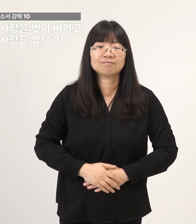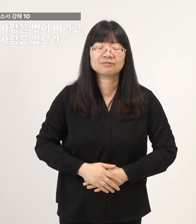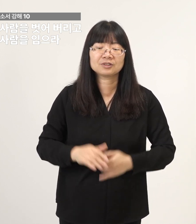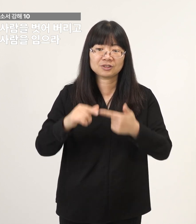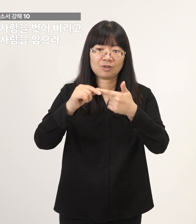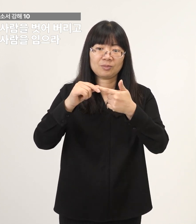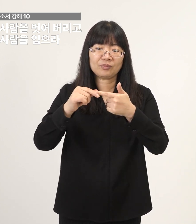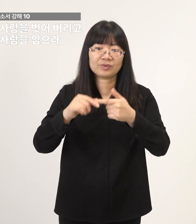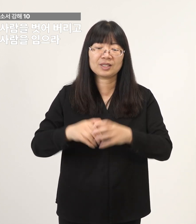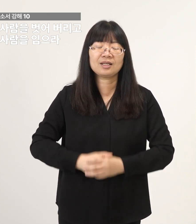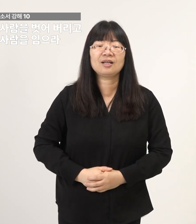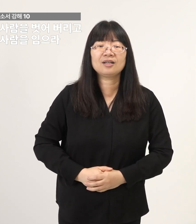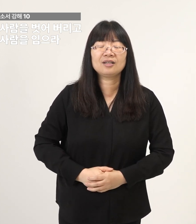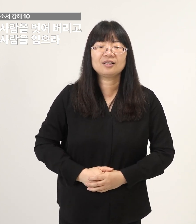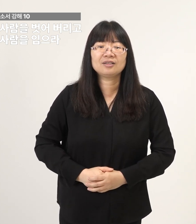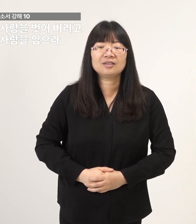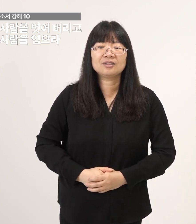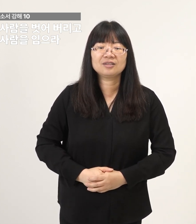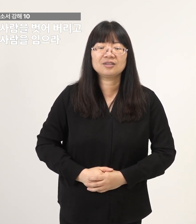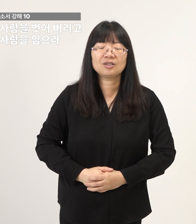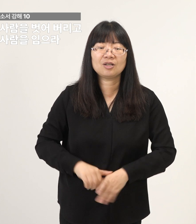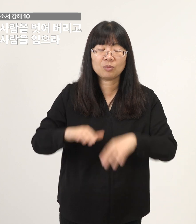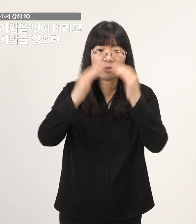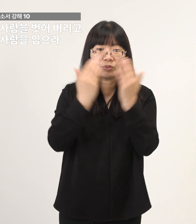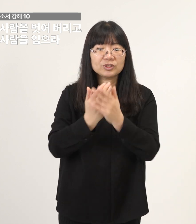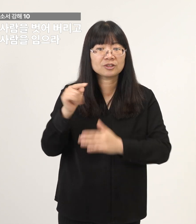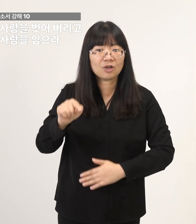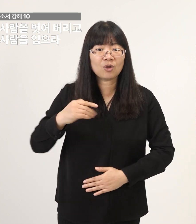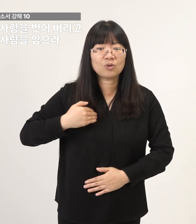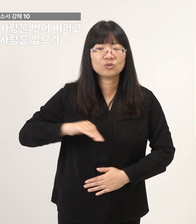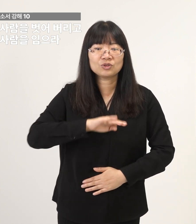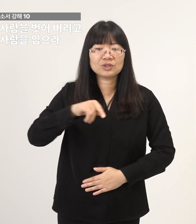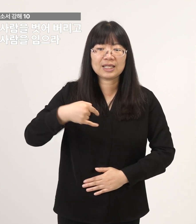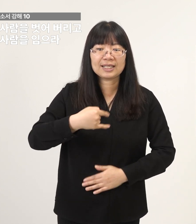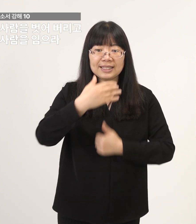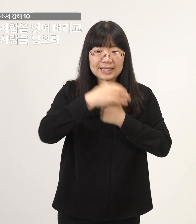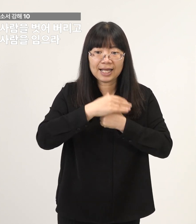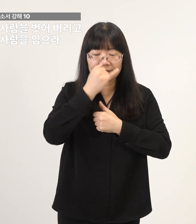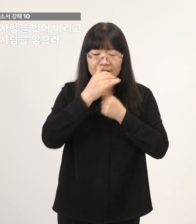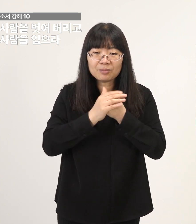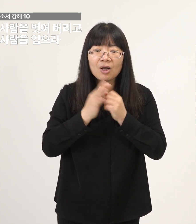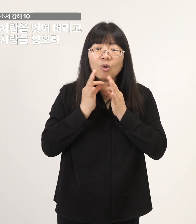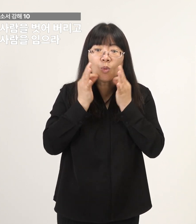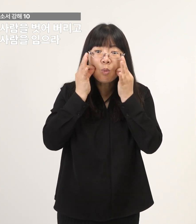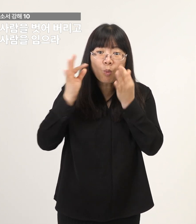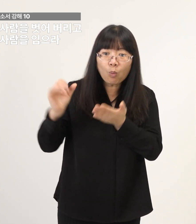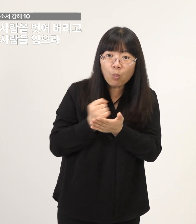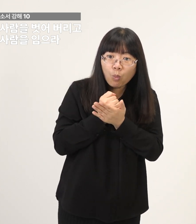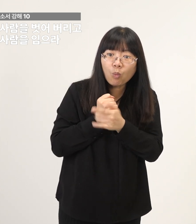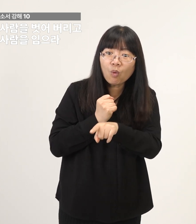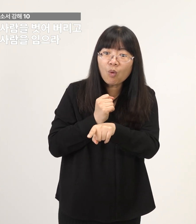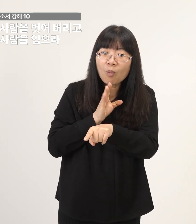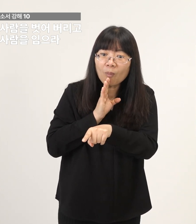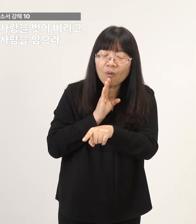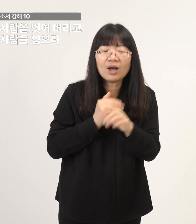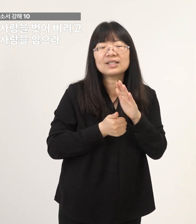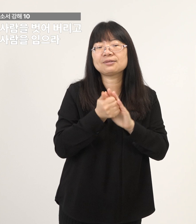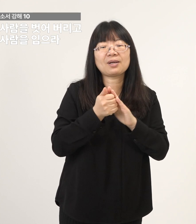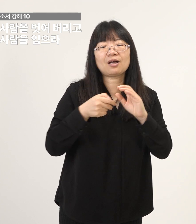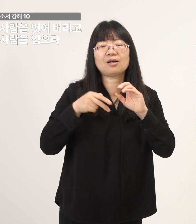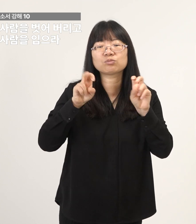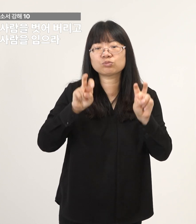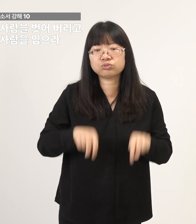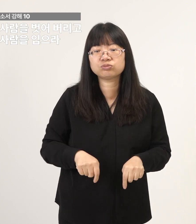여섯 번째, 시작. 모든 것이 우리에게 달려서 노력으로 얻어지는 것이라면 희망이